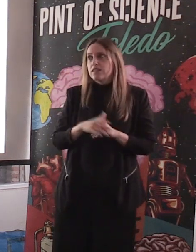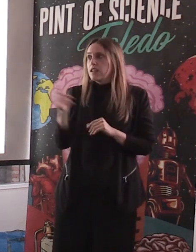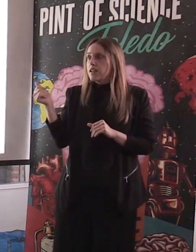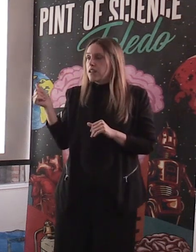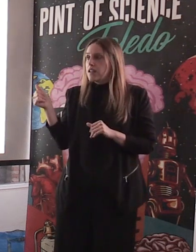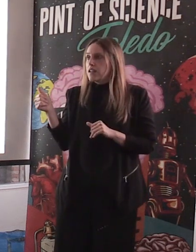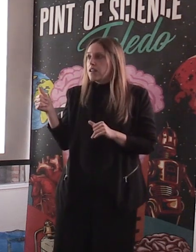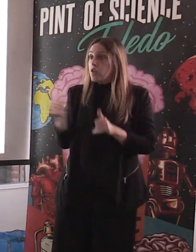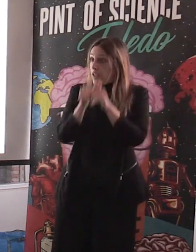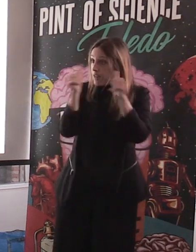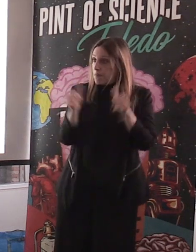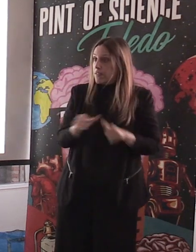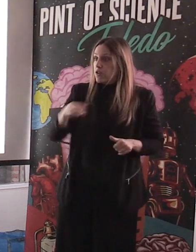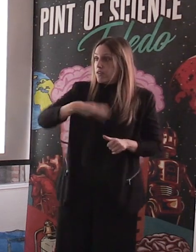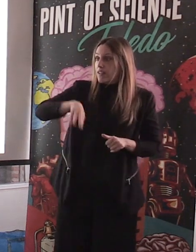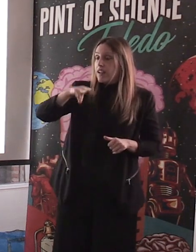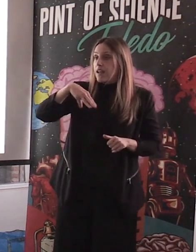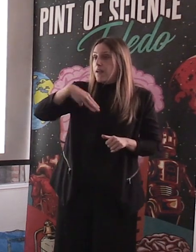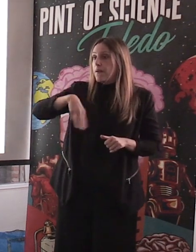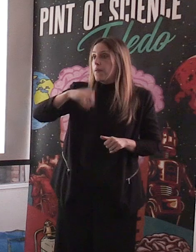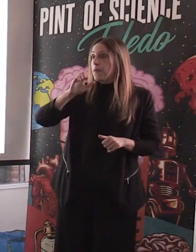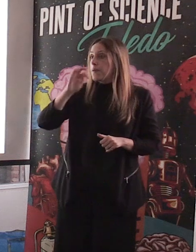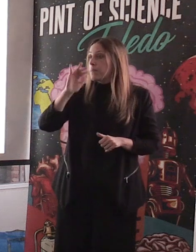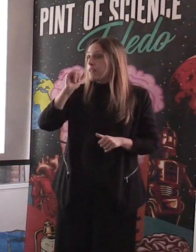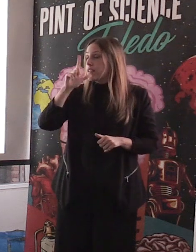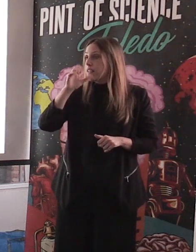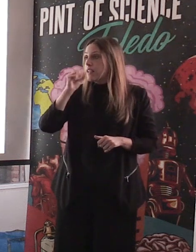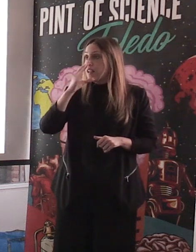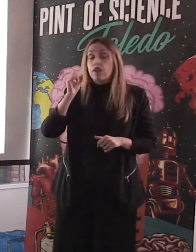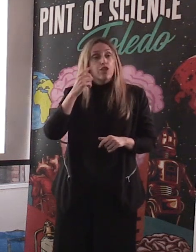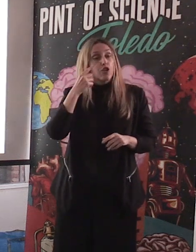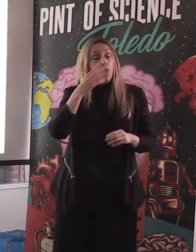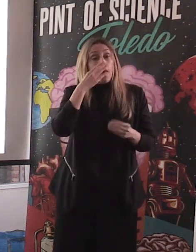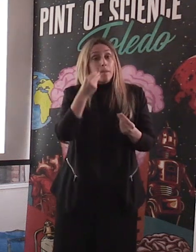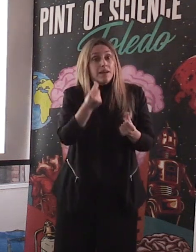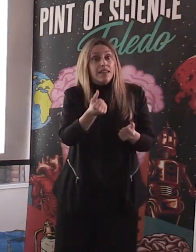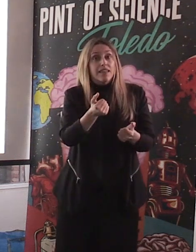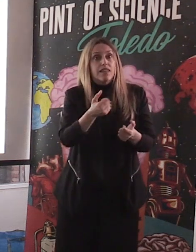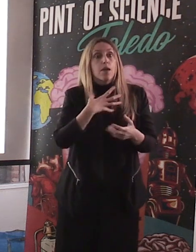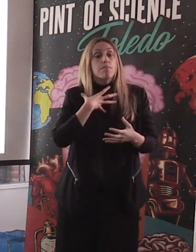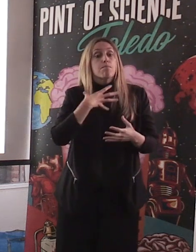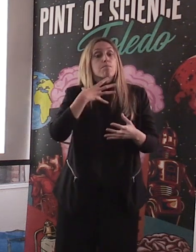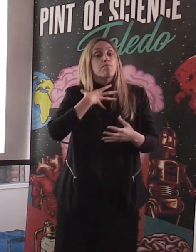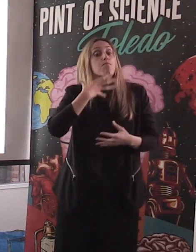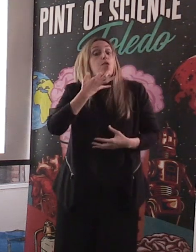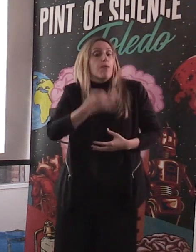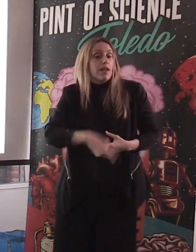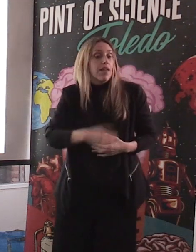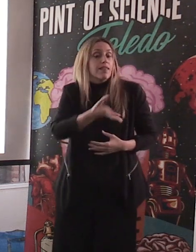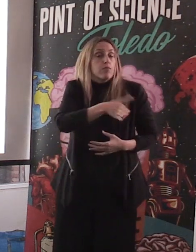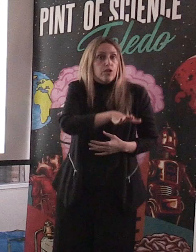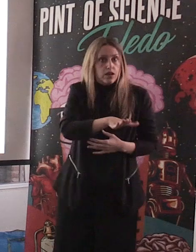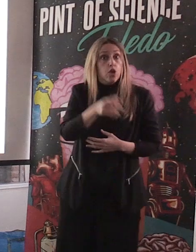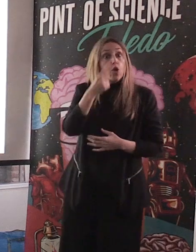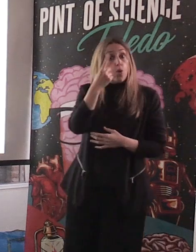patrón de metilación del ADN predice muy bien la probabilidad de morir. Esta persona aquí, una